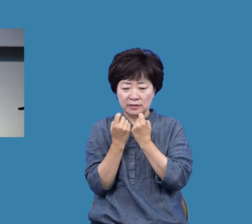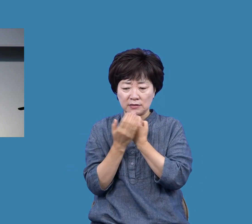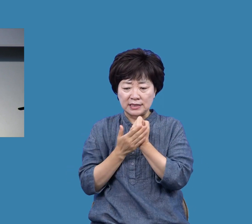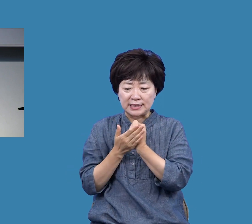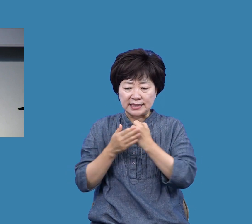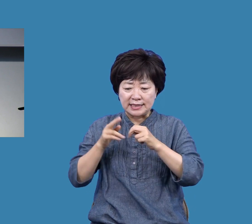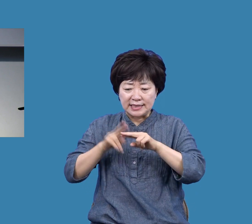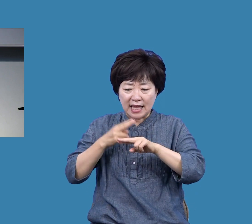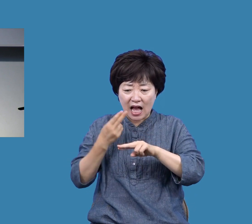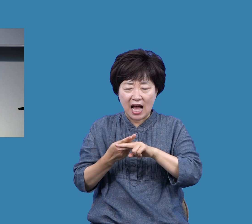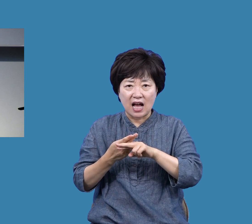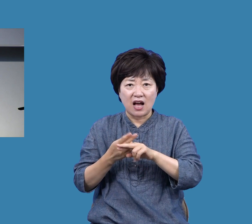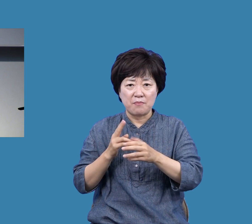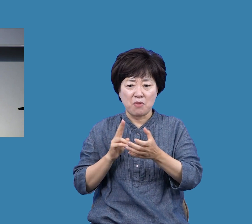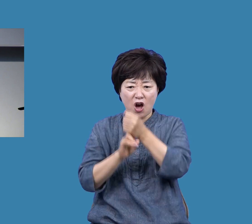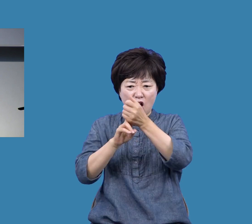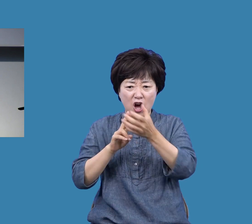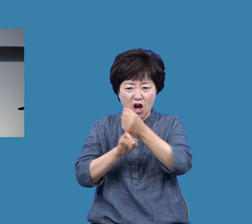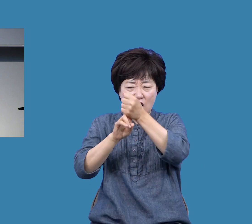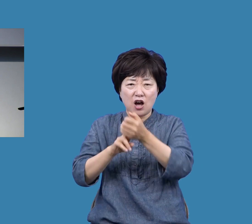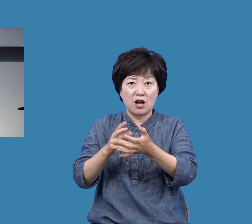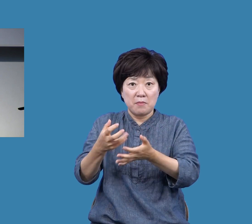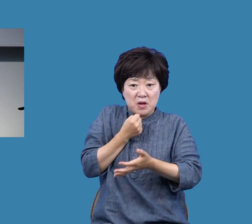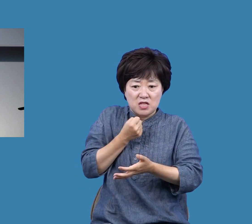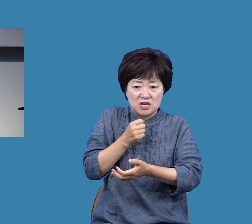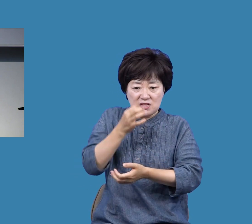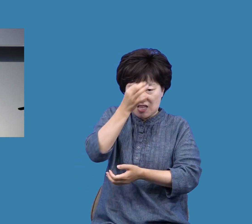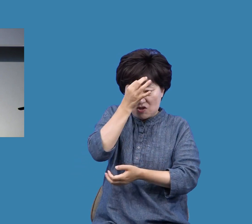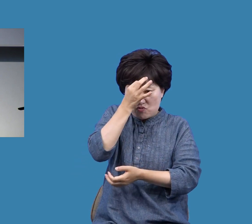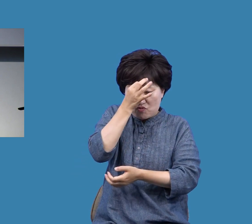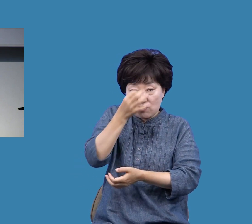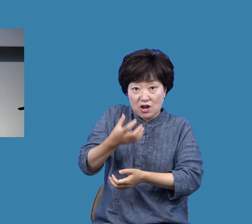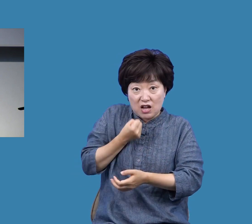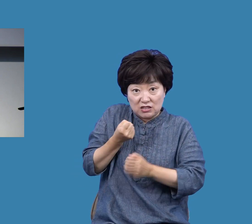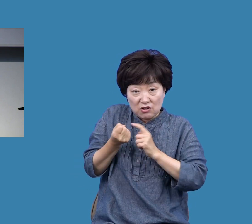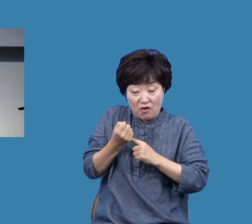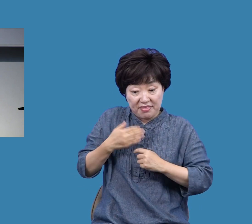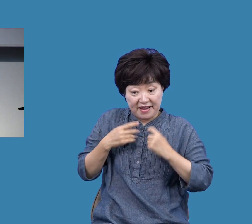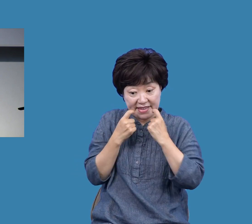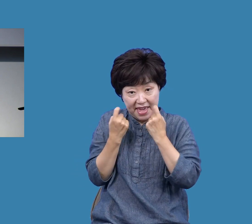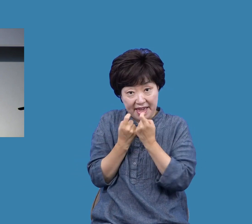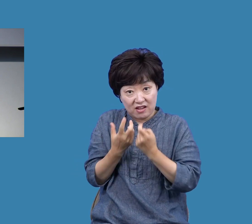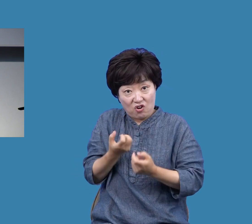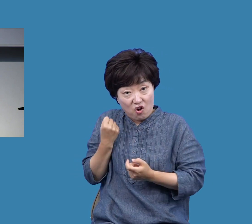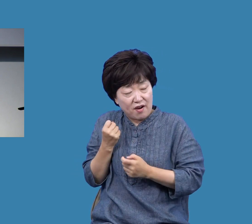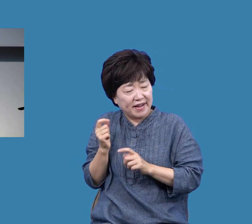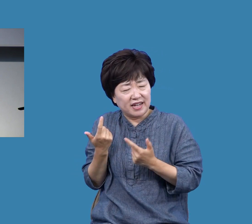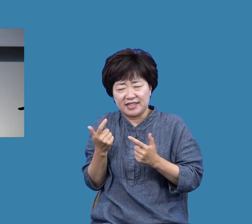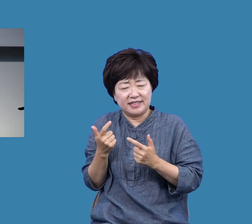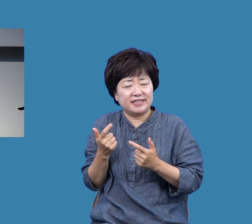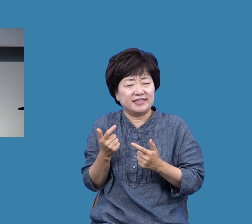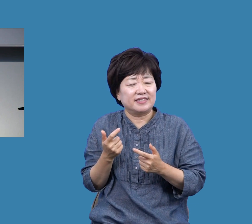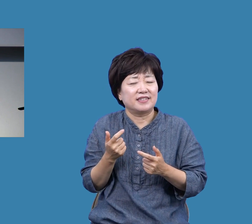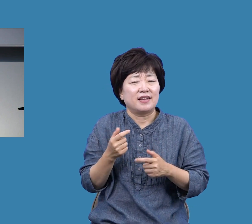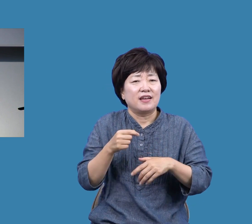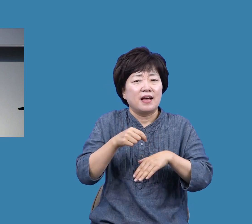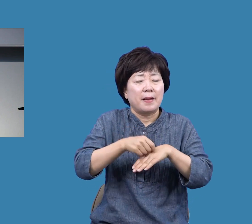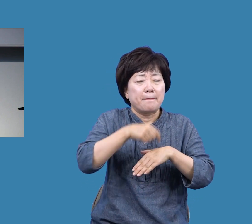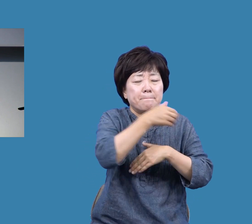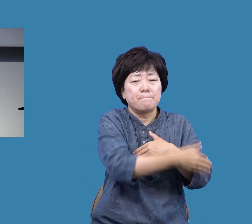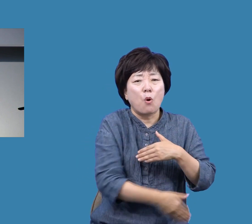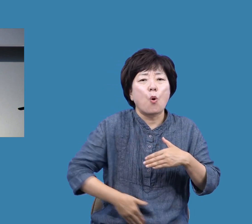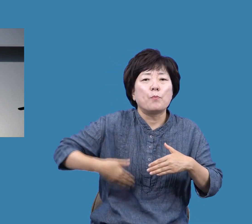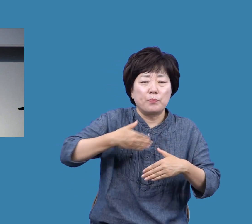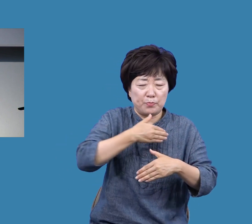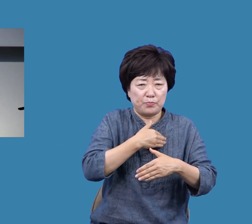혹은 눈이고 혹은 코고 혹은 손이고 혹은 발이고 뭐 이렇다는데 그게 여러분 몸에 대한 이야기지 손발에 대한 얘기입니까? 몸이 없이 손만 따로